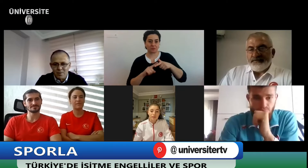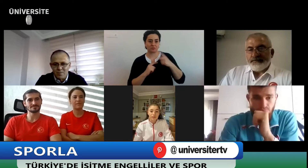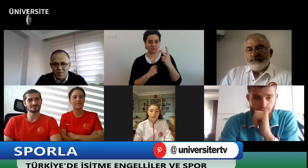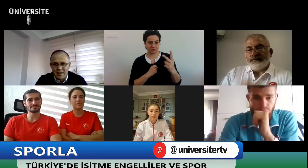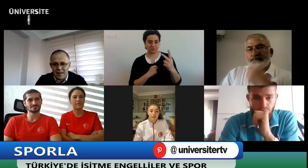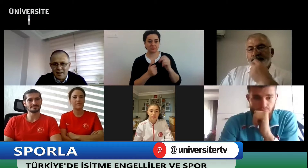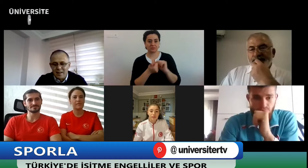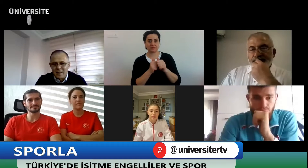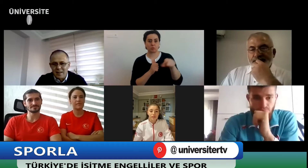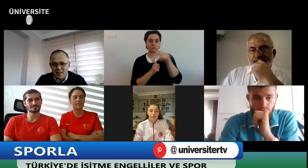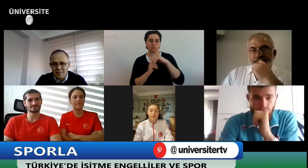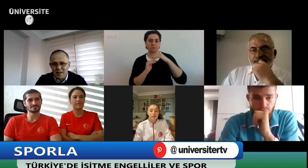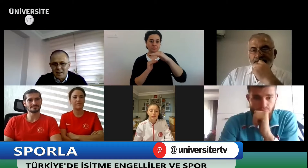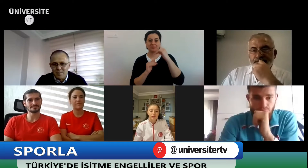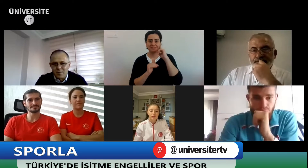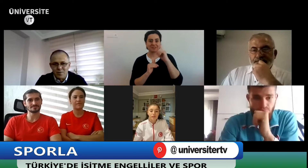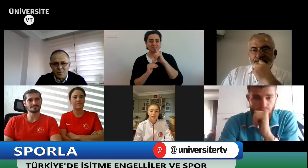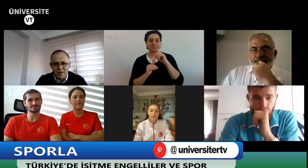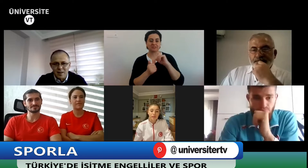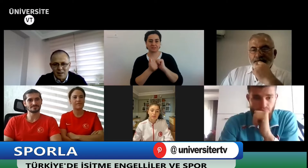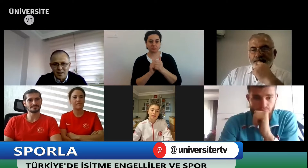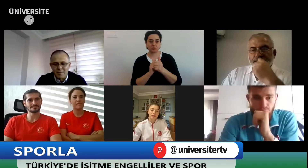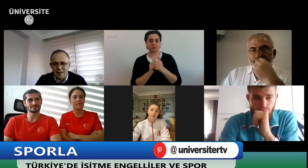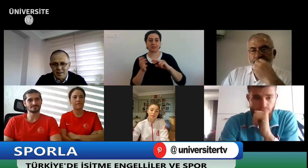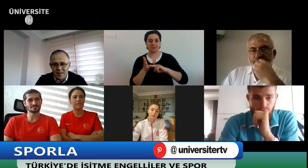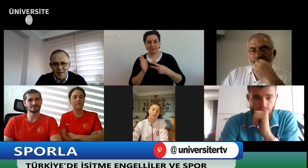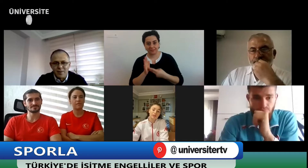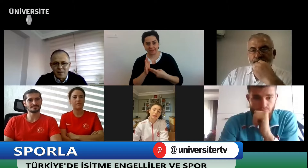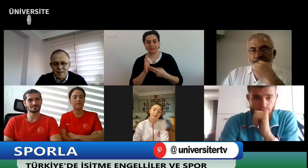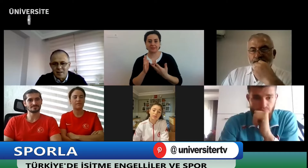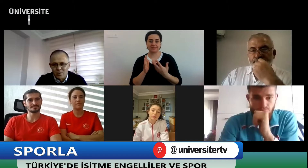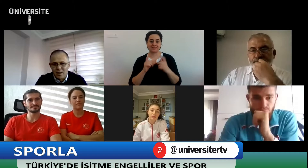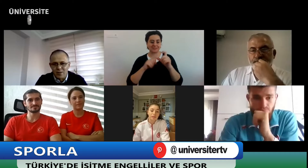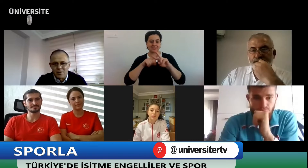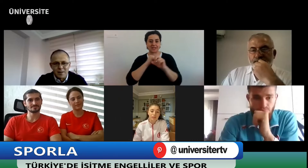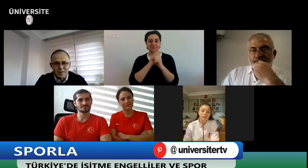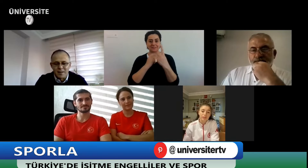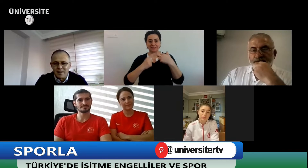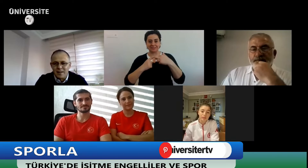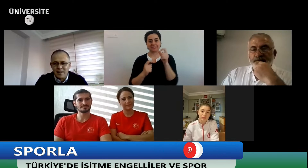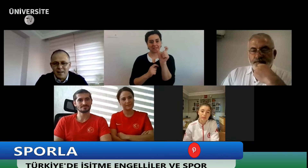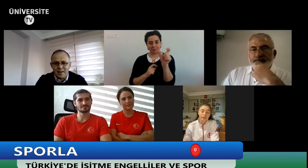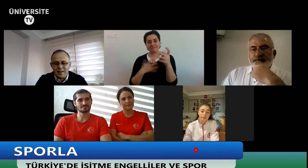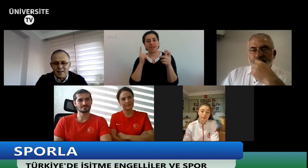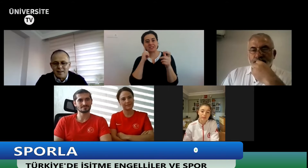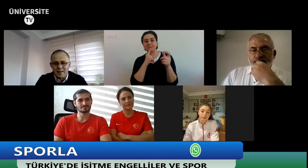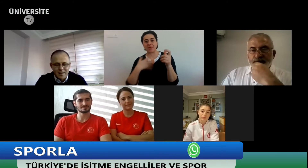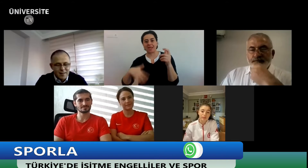Birçok sporcumuza, işitme engelli sporcumuza teknik anlamda da sağır ifadesi kullanılıyor bildiğimiz kadarıyla.